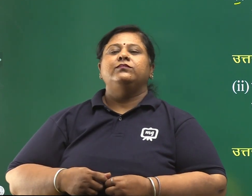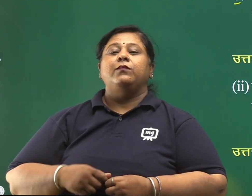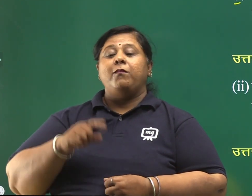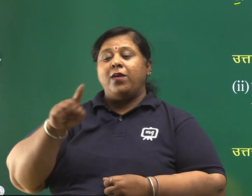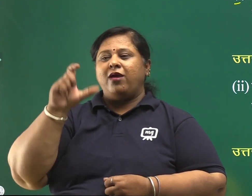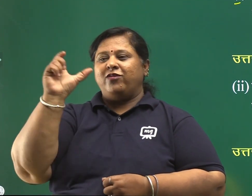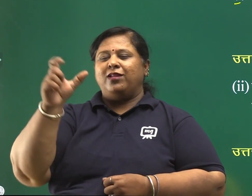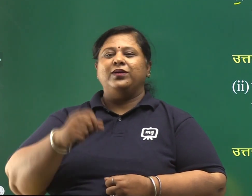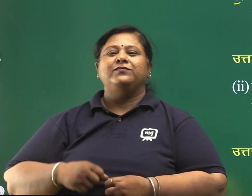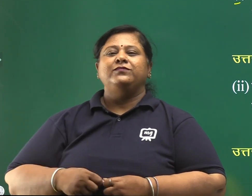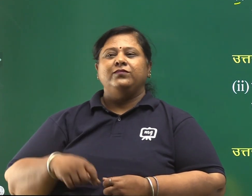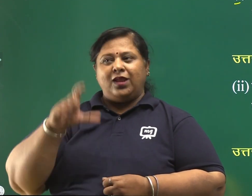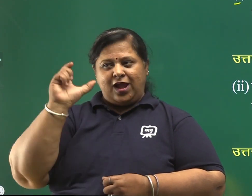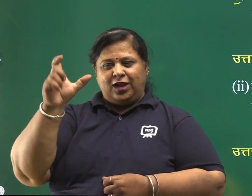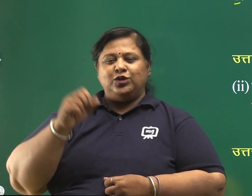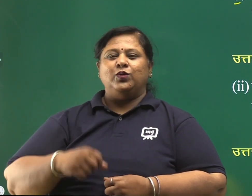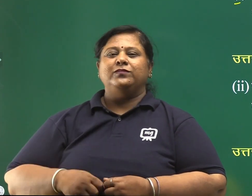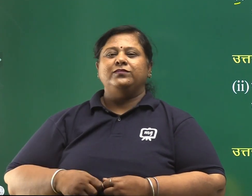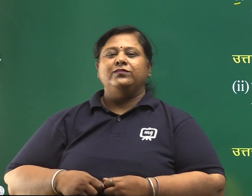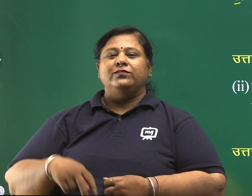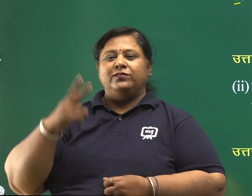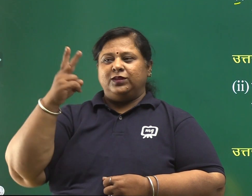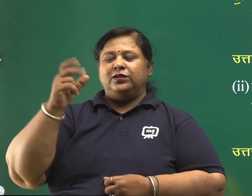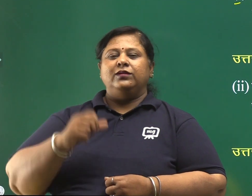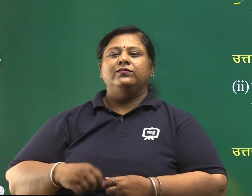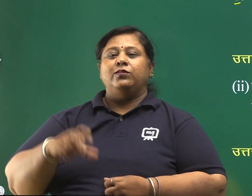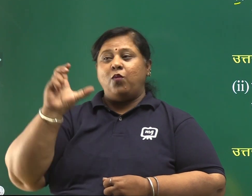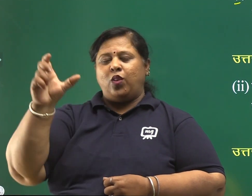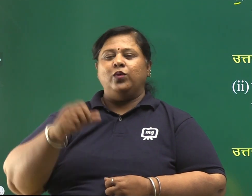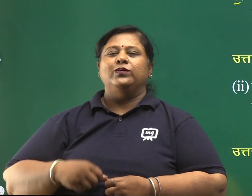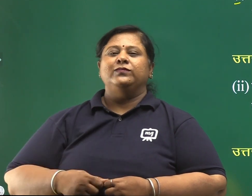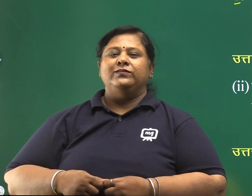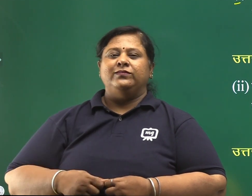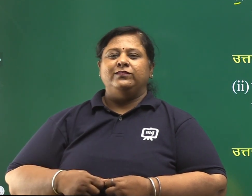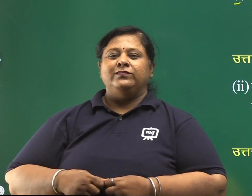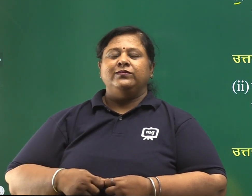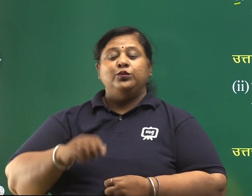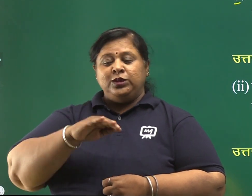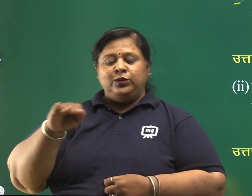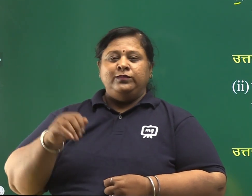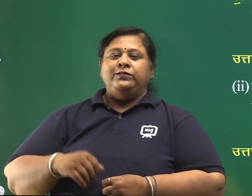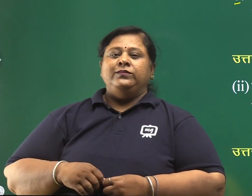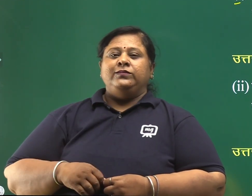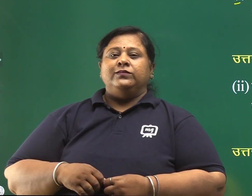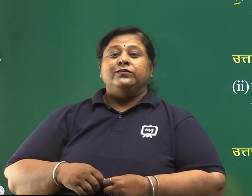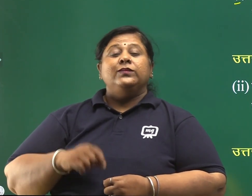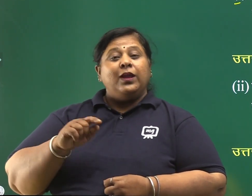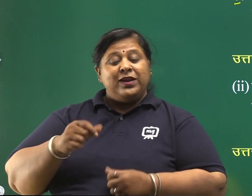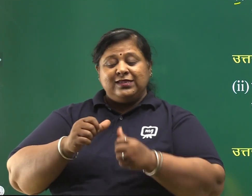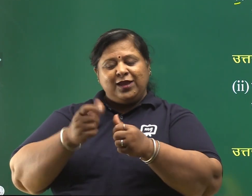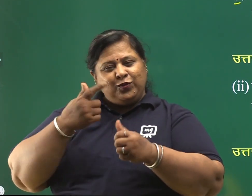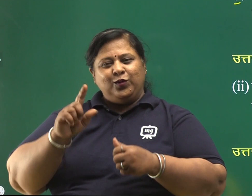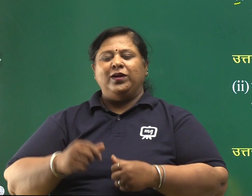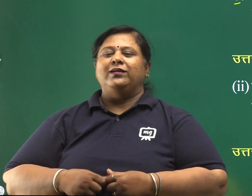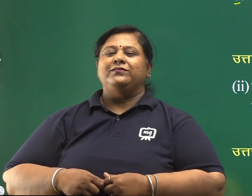पहला विकल्प है अंग्रेजों और दूसरा विकल्प है मुगलों। तो बच्चों, हमारा सही उत्तर